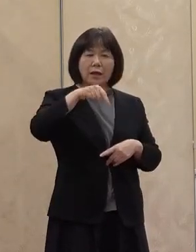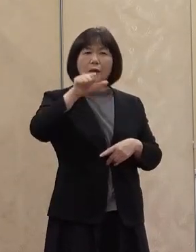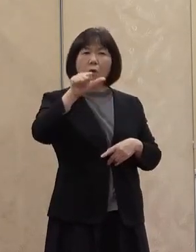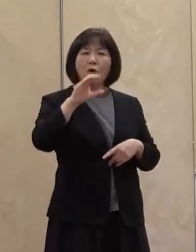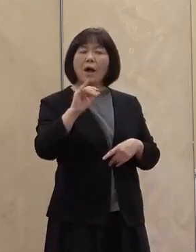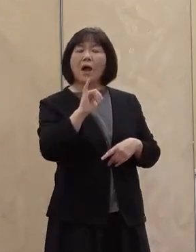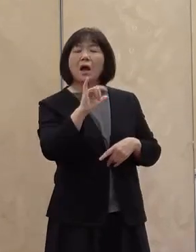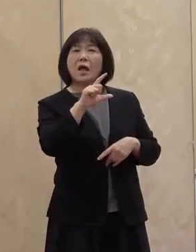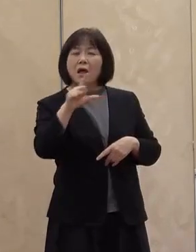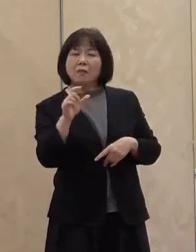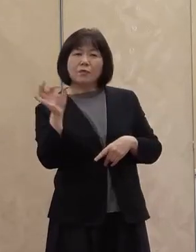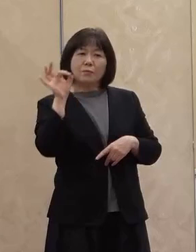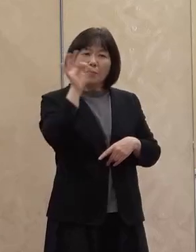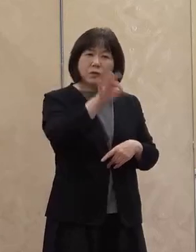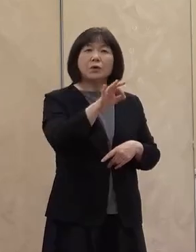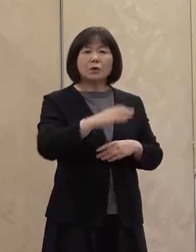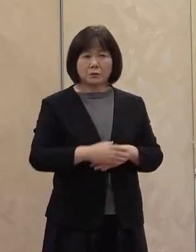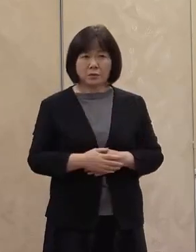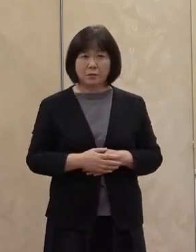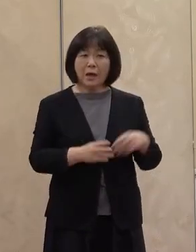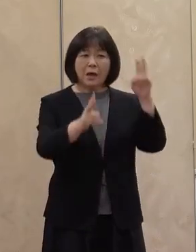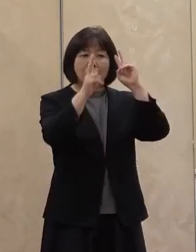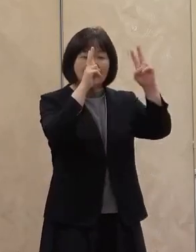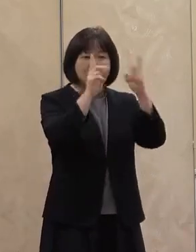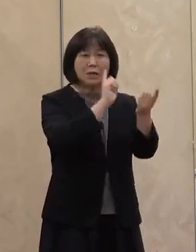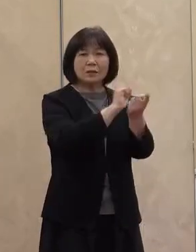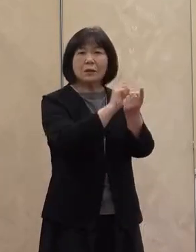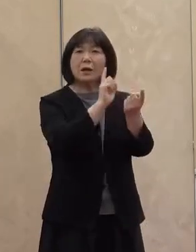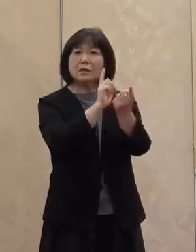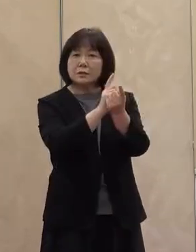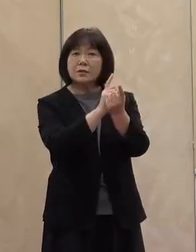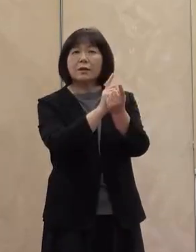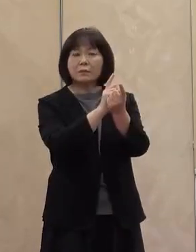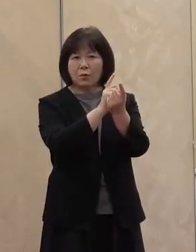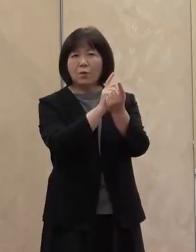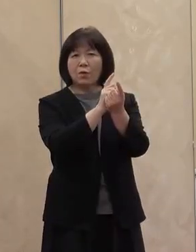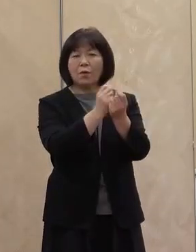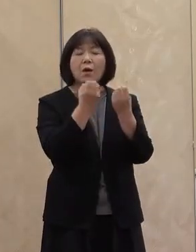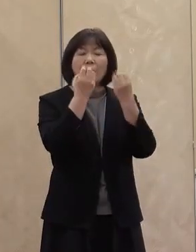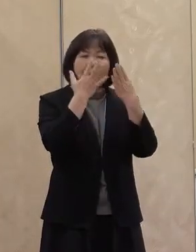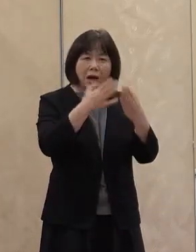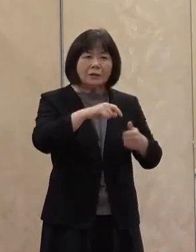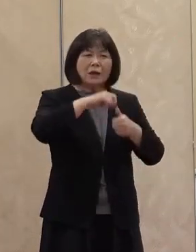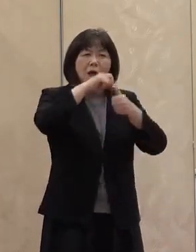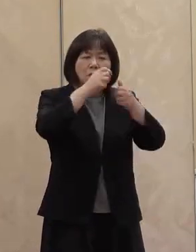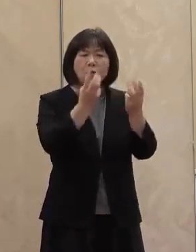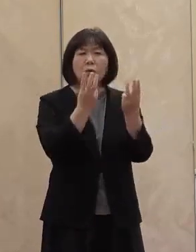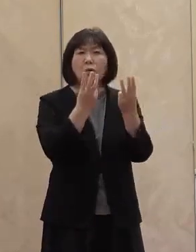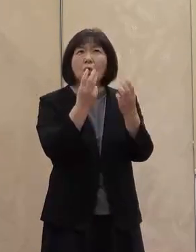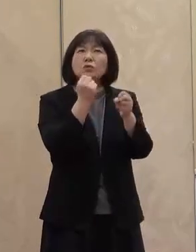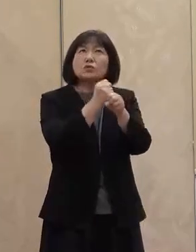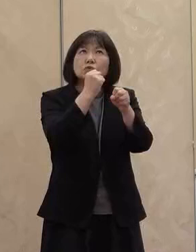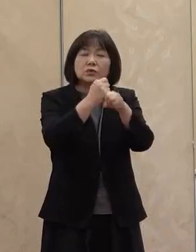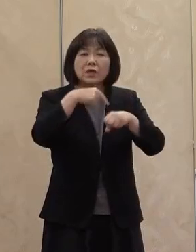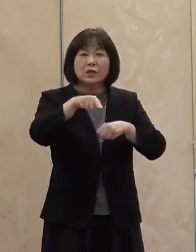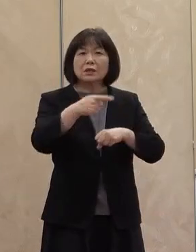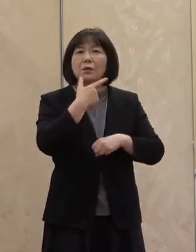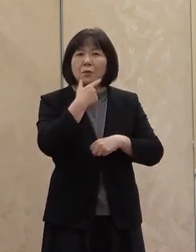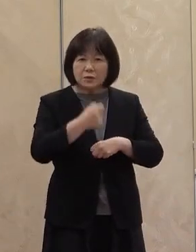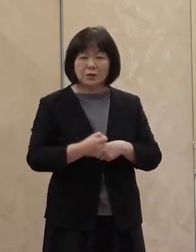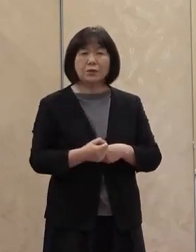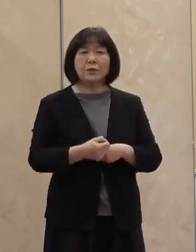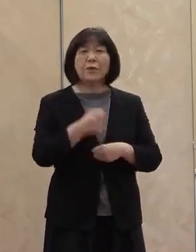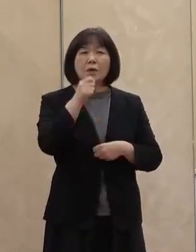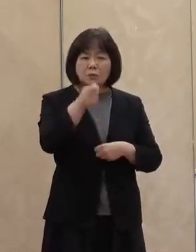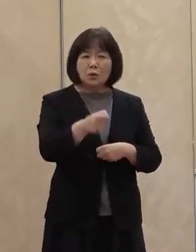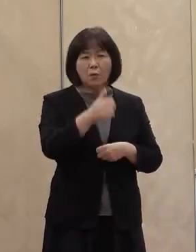ね、その事業者に対してもどんどん新たな雇用を生み出していくというのをやっていく。そしてそれを掘り起こすのが得